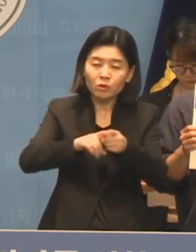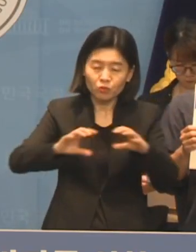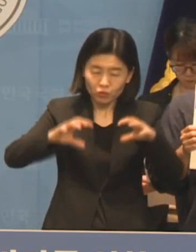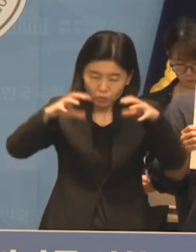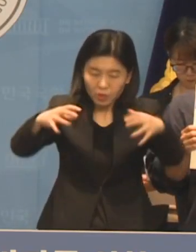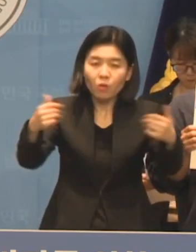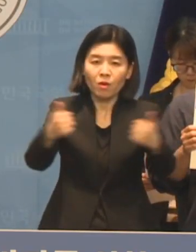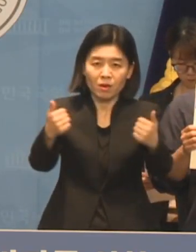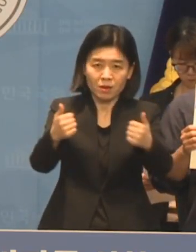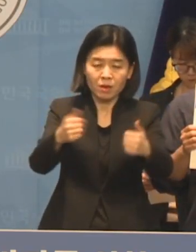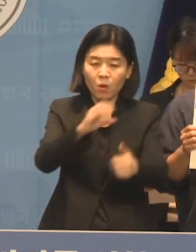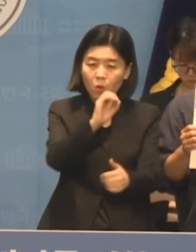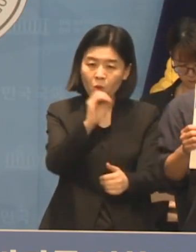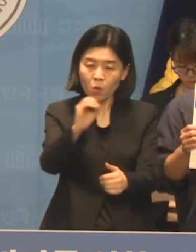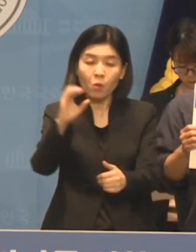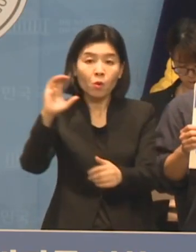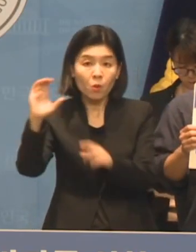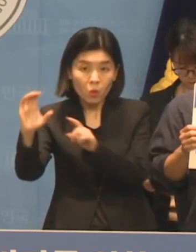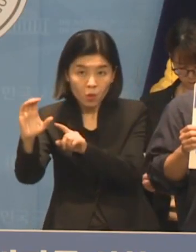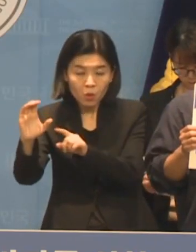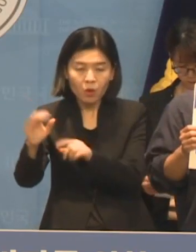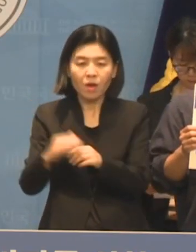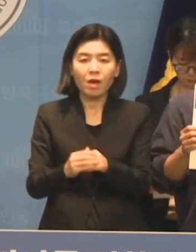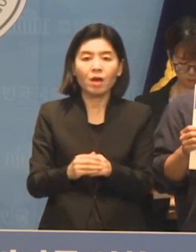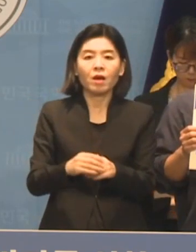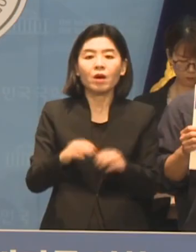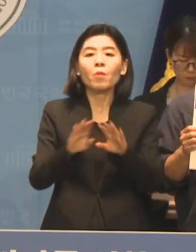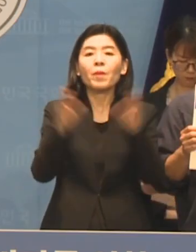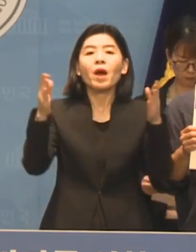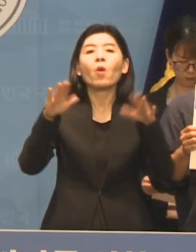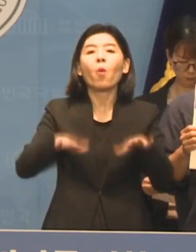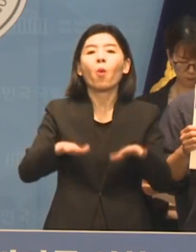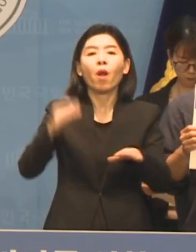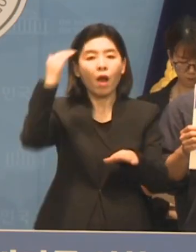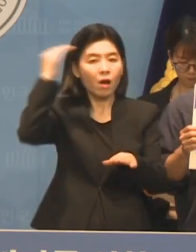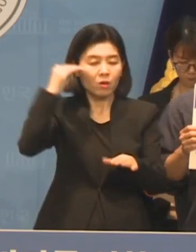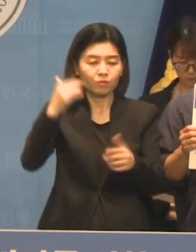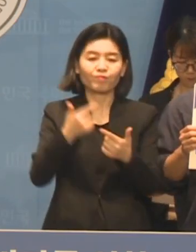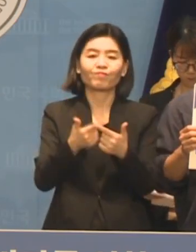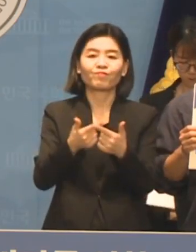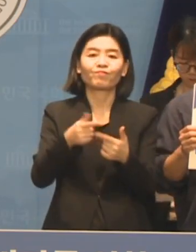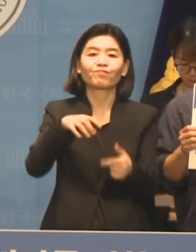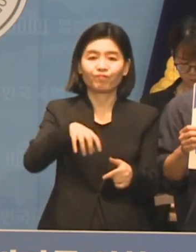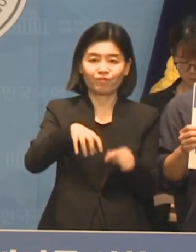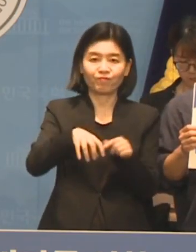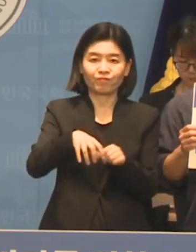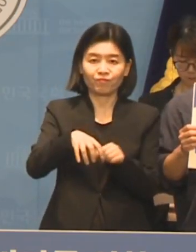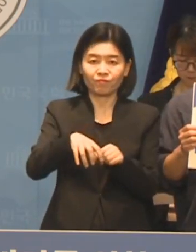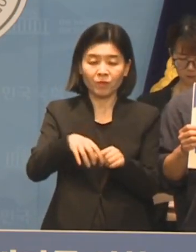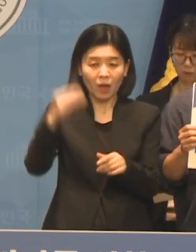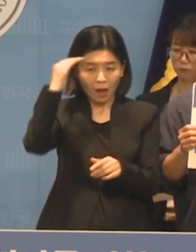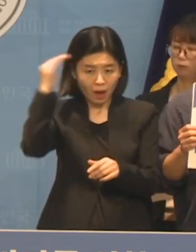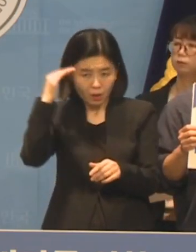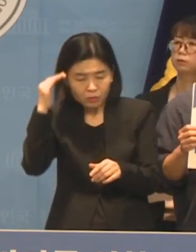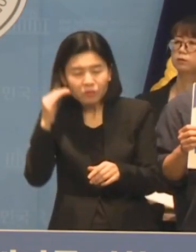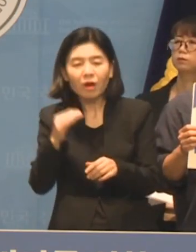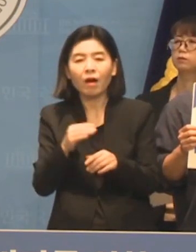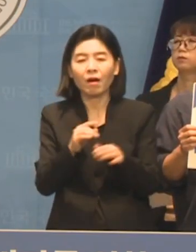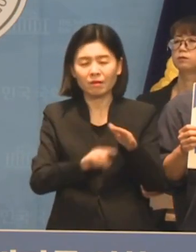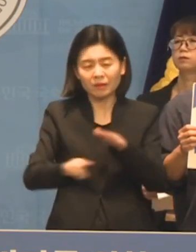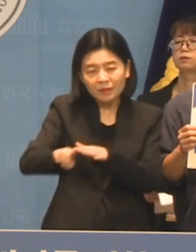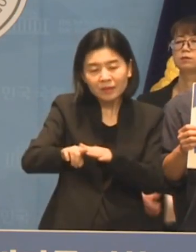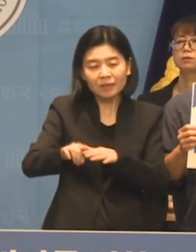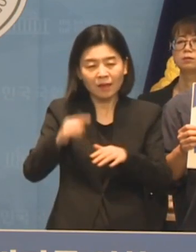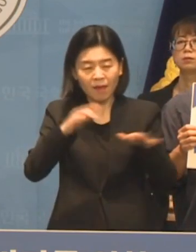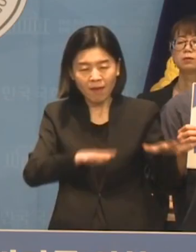컨퍼런스는 올해 우리나라가 개최국입니다. 개최국으로서 우리나라는 선진적인 해양 정책 선언을